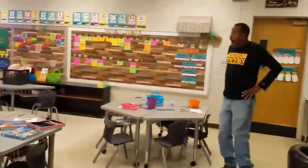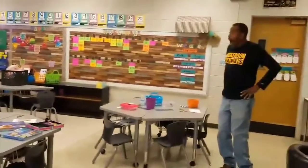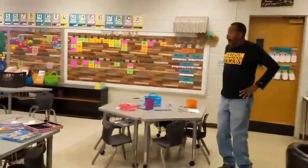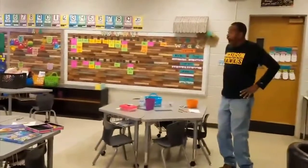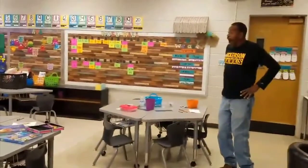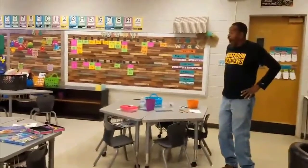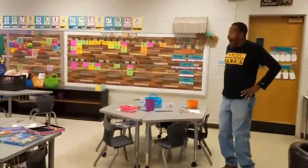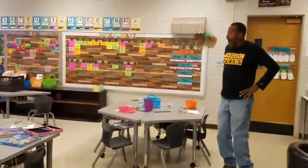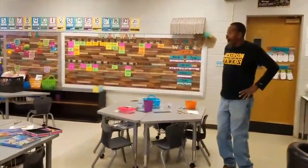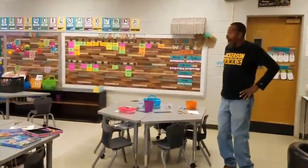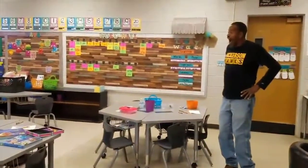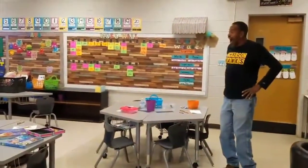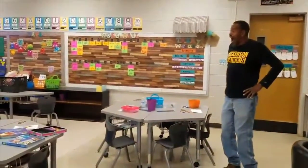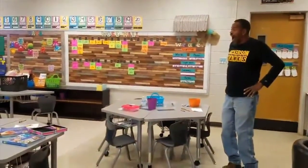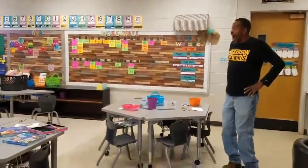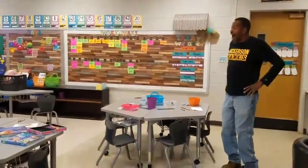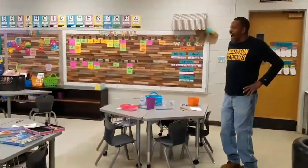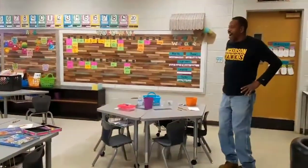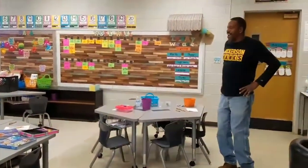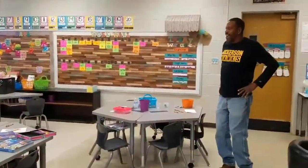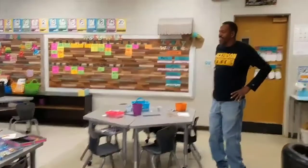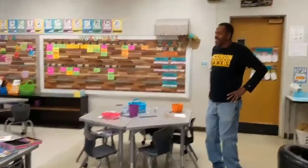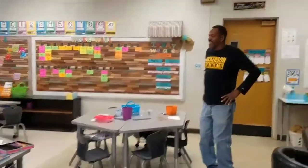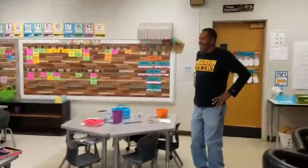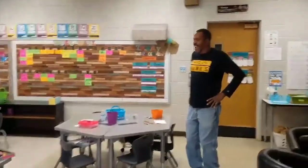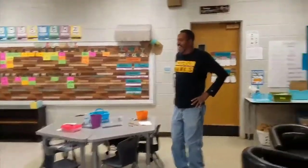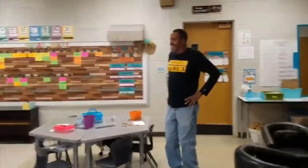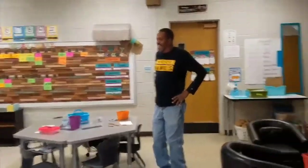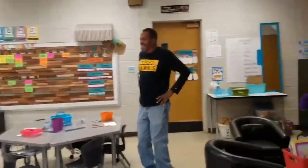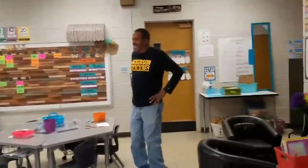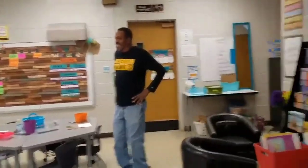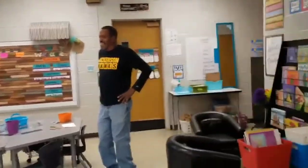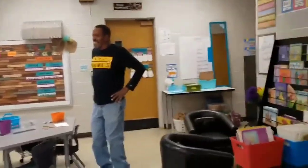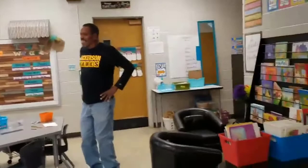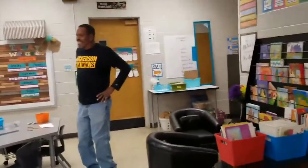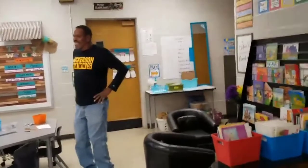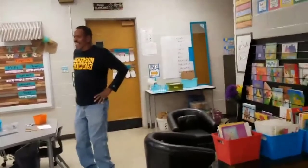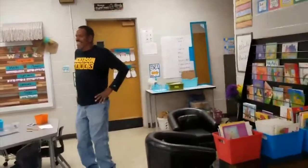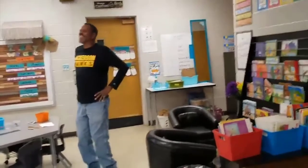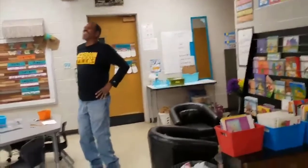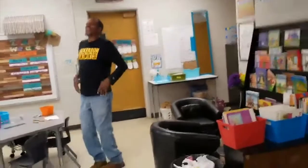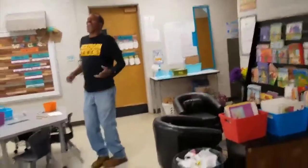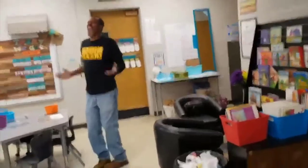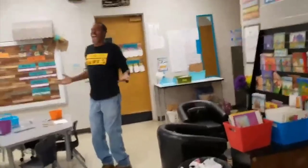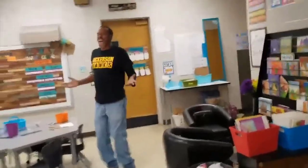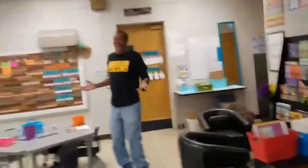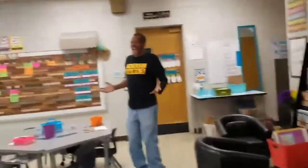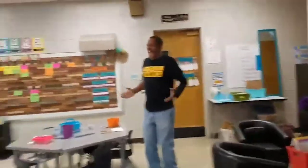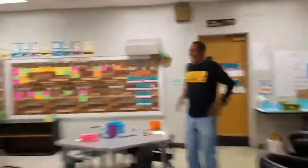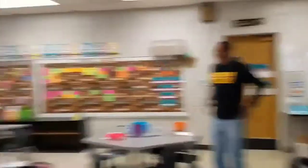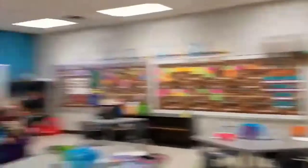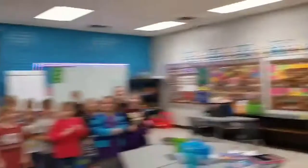Birthday Dear James Happy